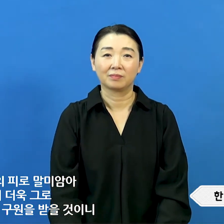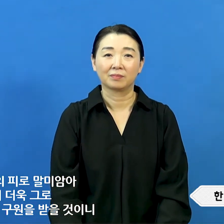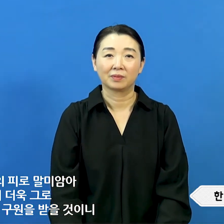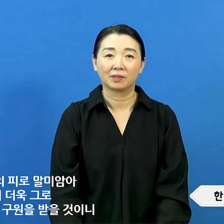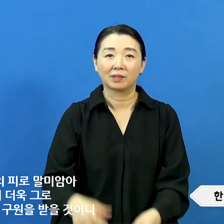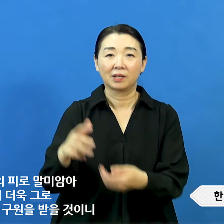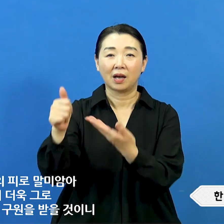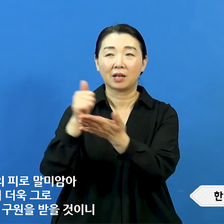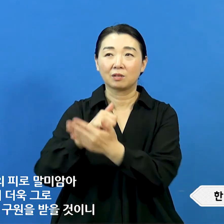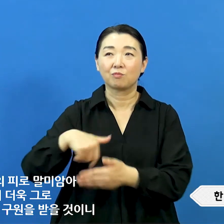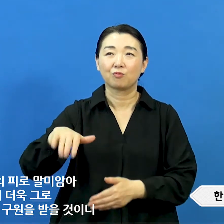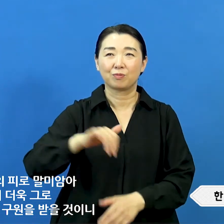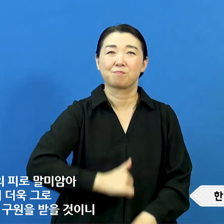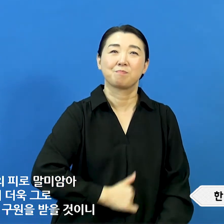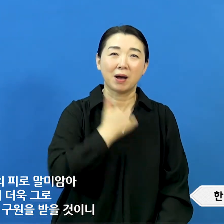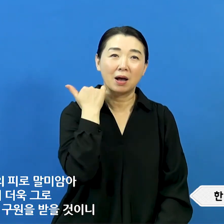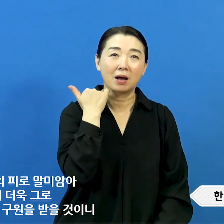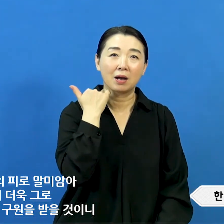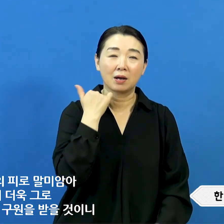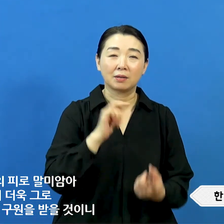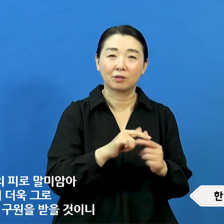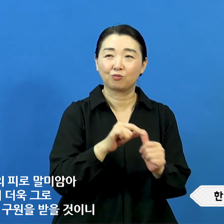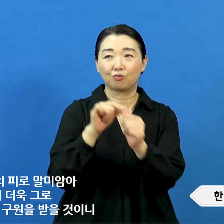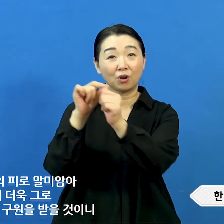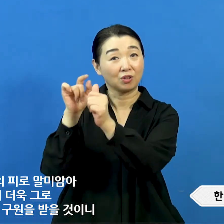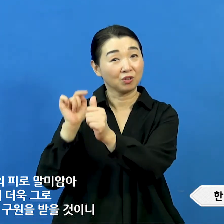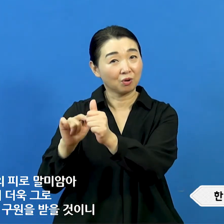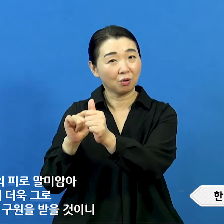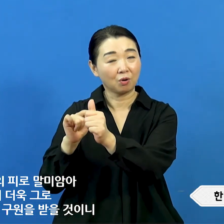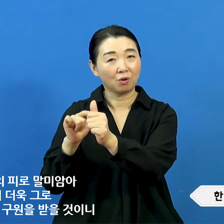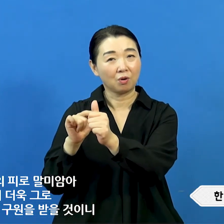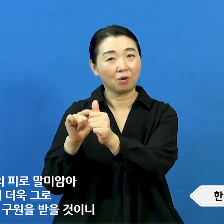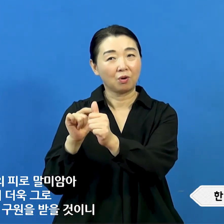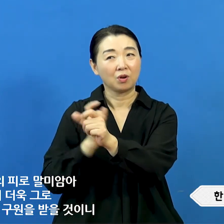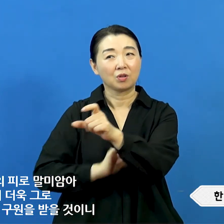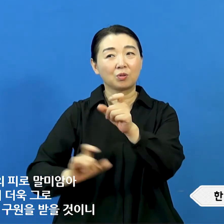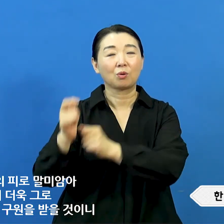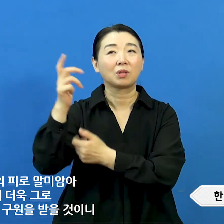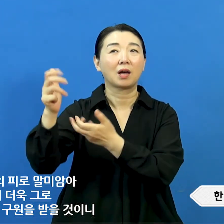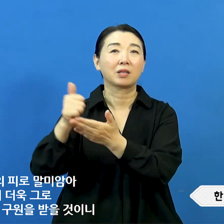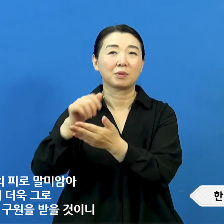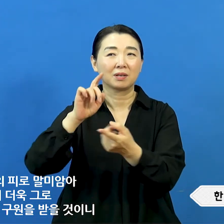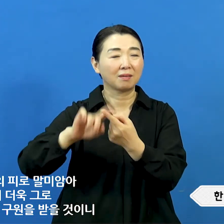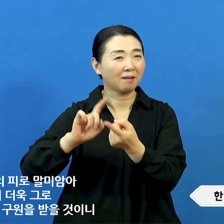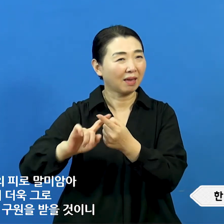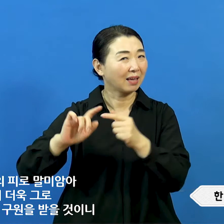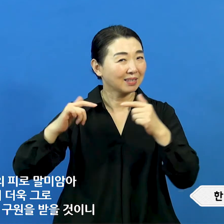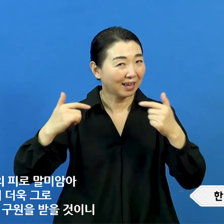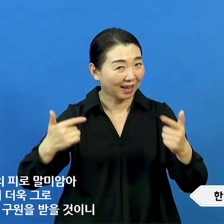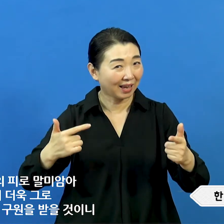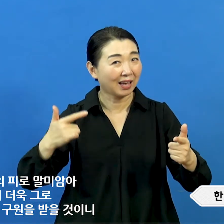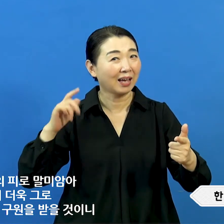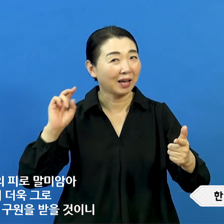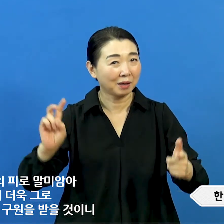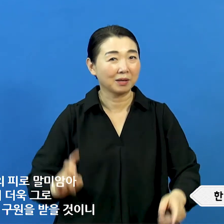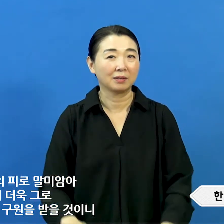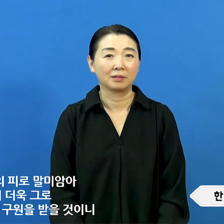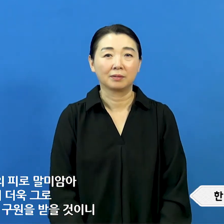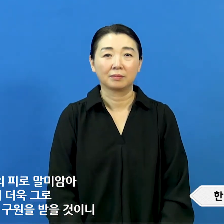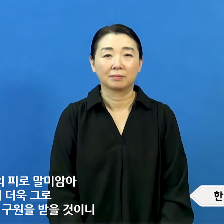하나님이 우리를 진노하심에서 구원하는 것은 더욱더 하나님이 그렇게 하지 않겠느냐 하는